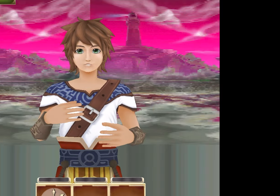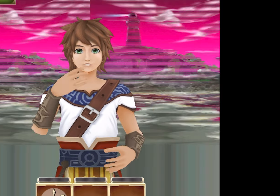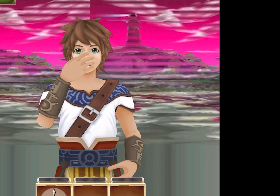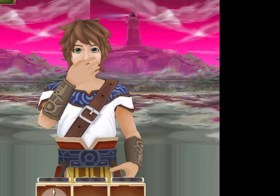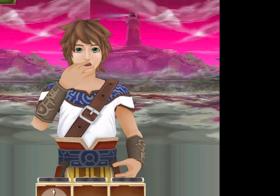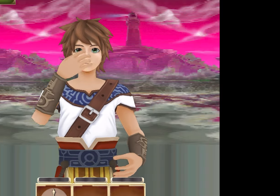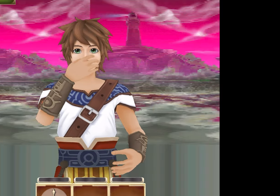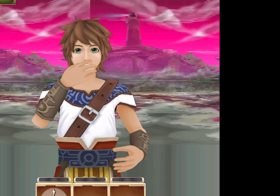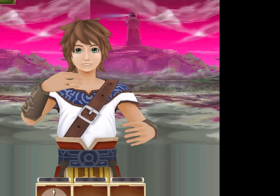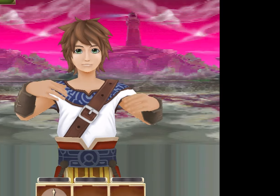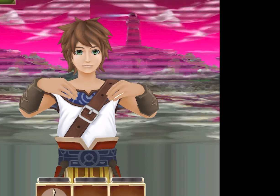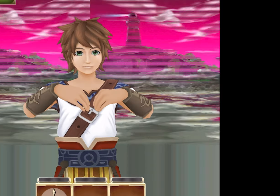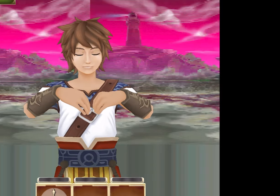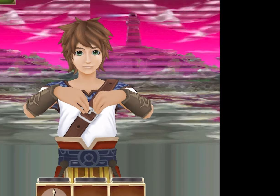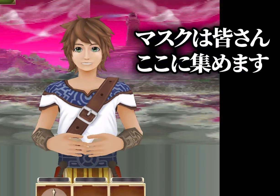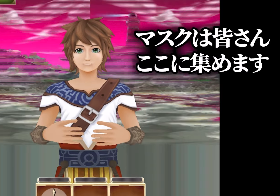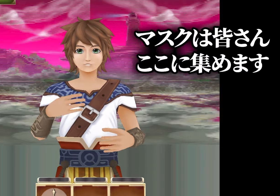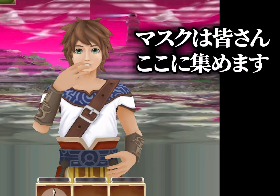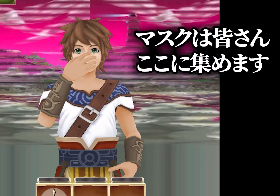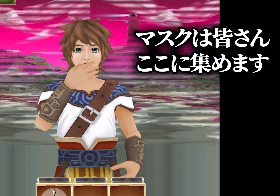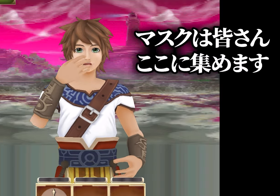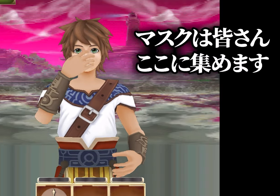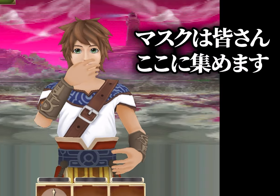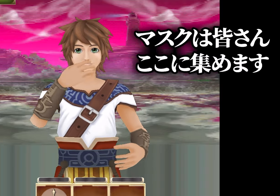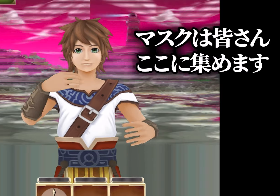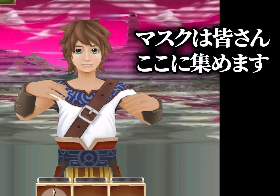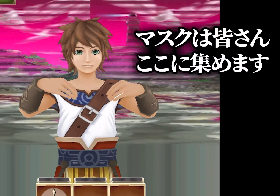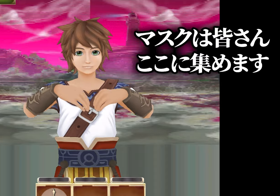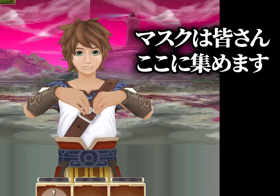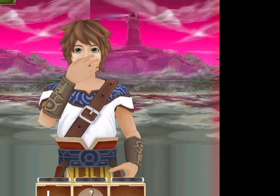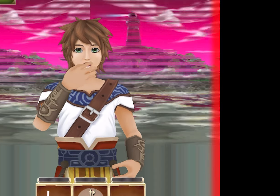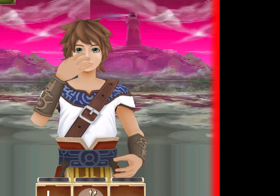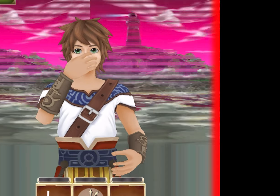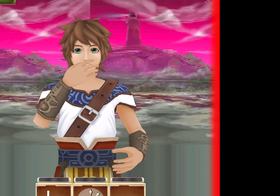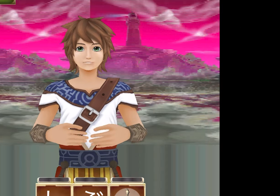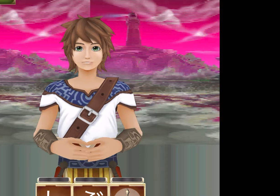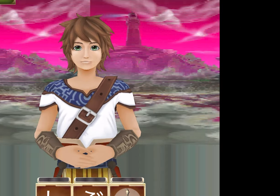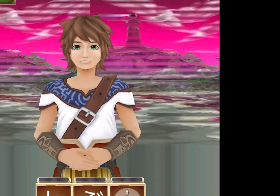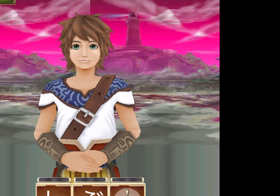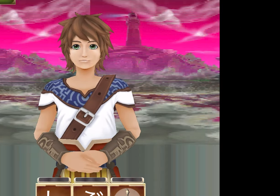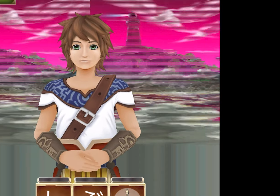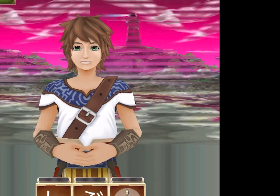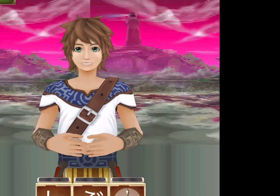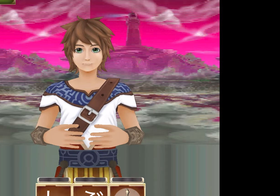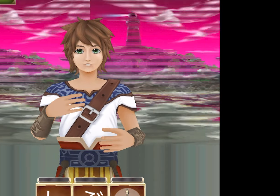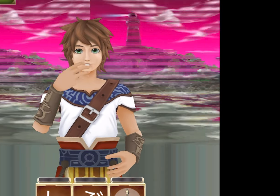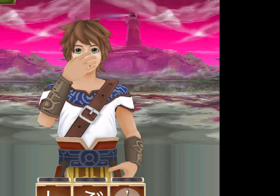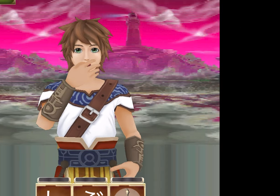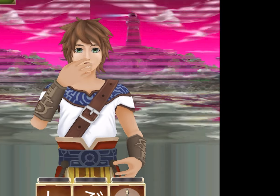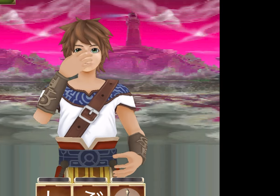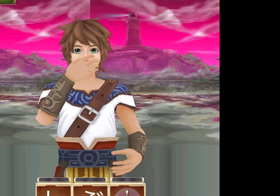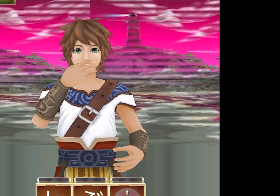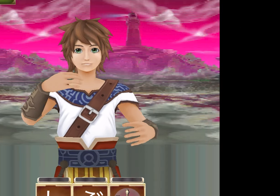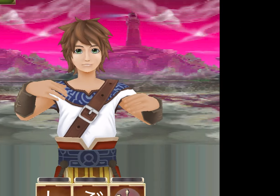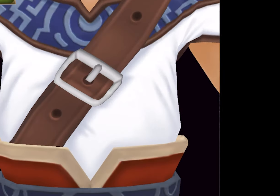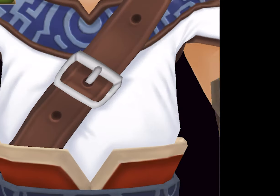マスクはここ入れといてくださいマスクは皆さんここに集めますし、渋渋谷